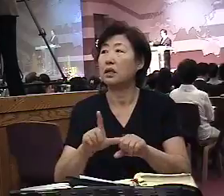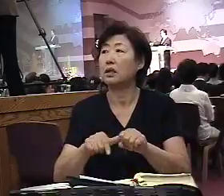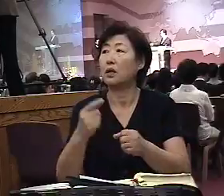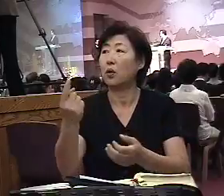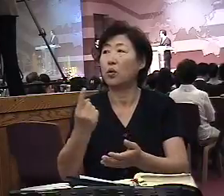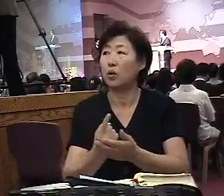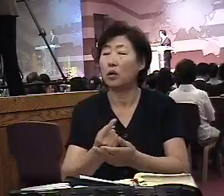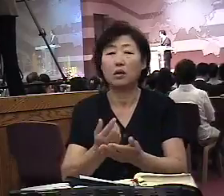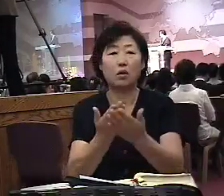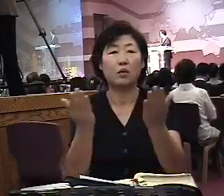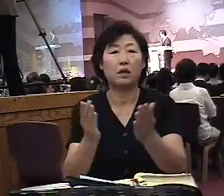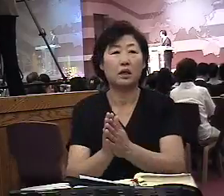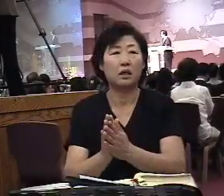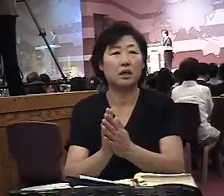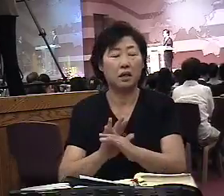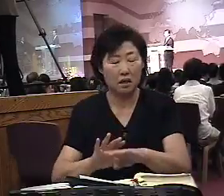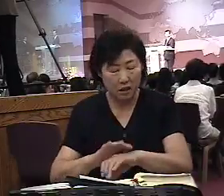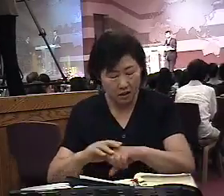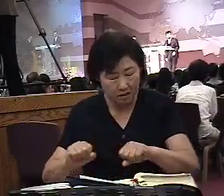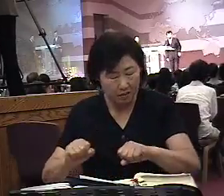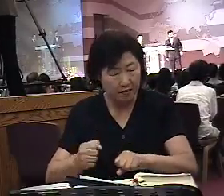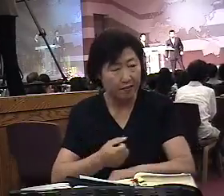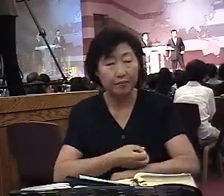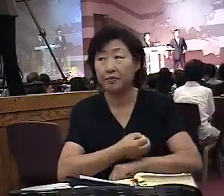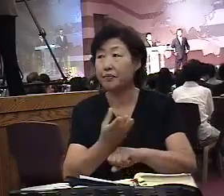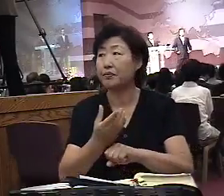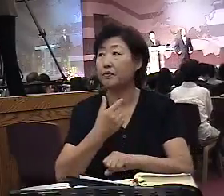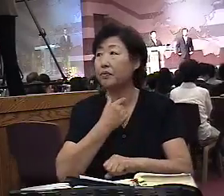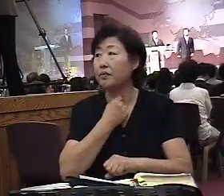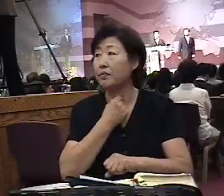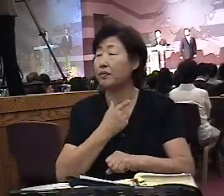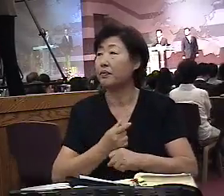나오셔서 여러분들에게 인사 말씀 전해주시겠습니다.